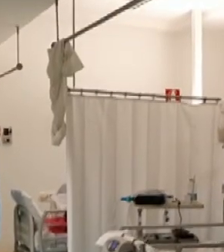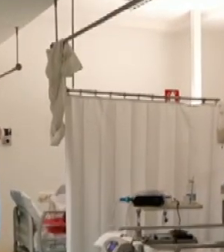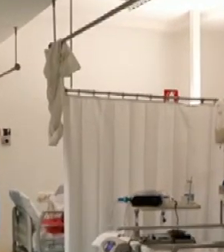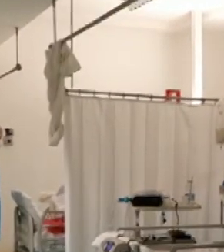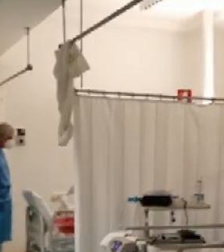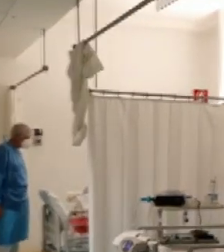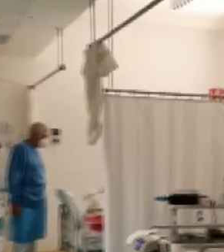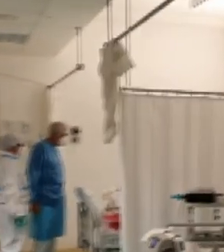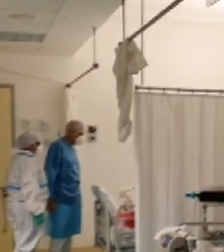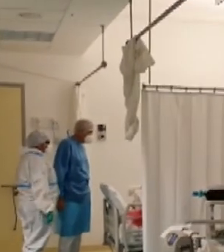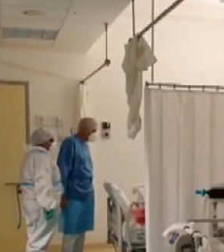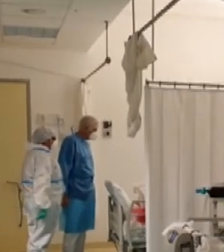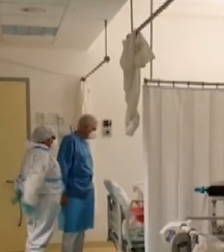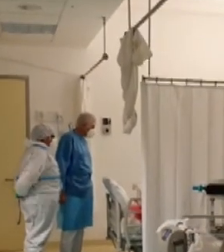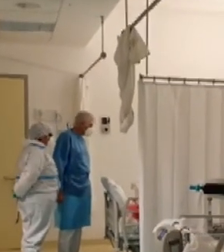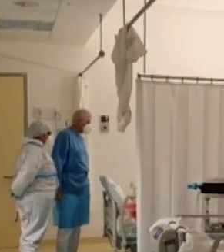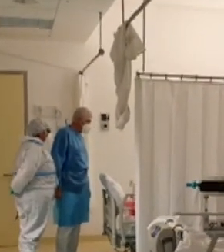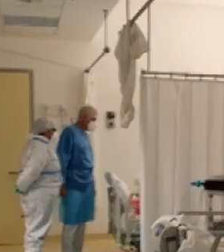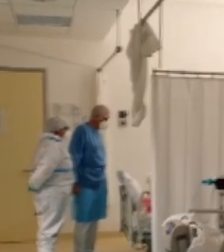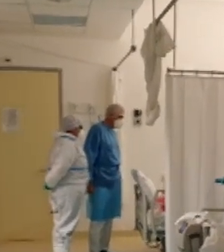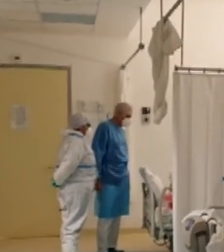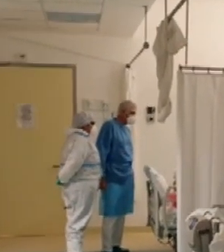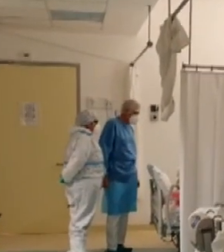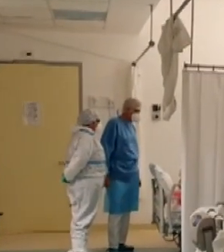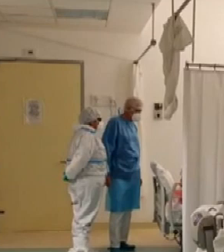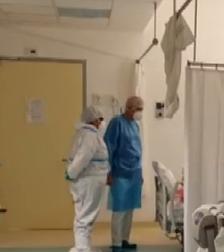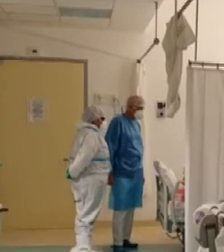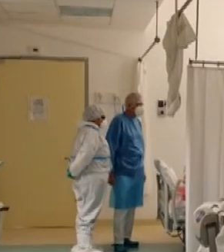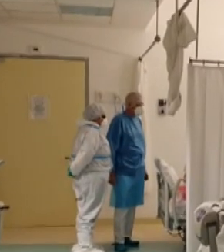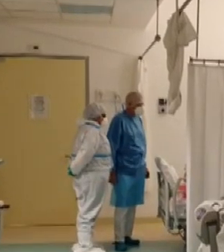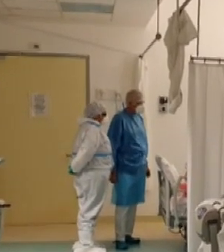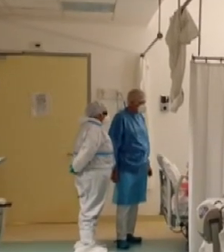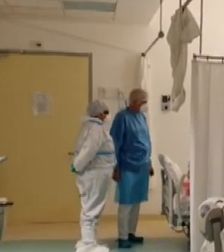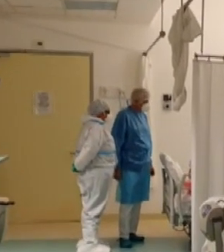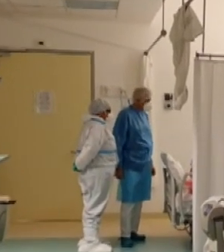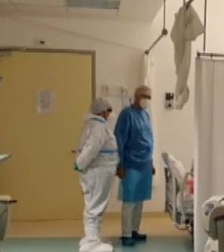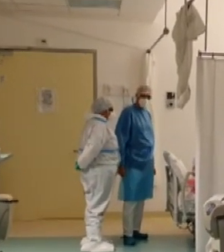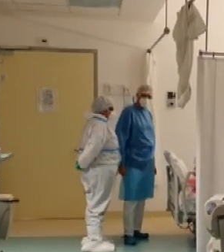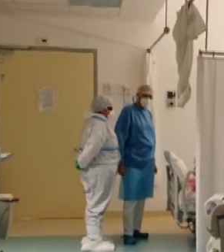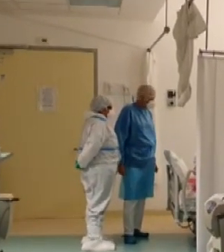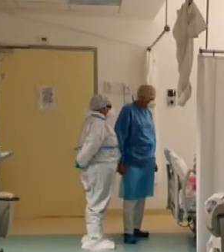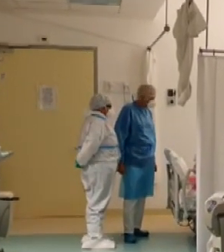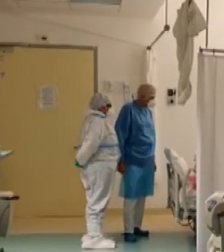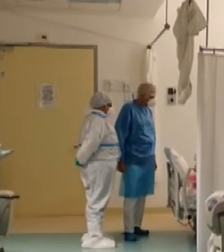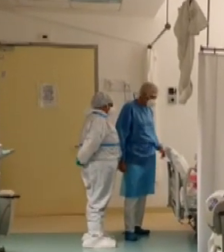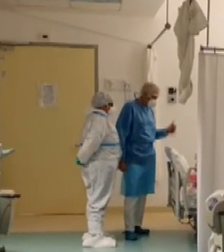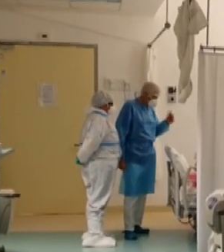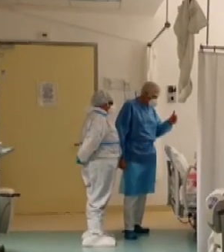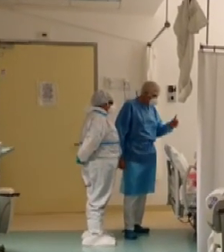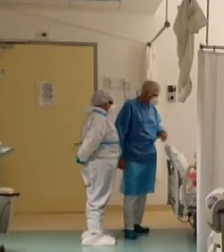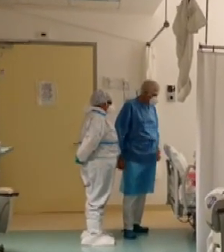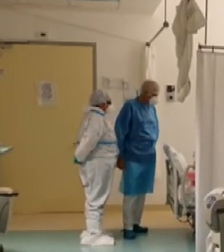Ci sono momenti decisivi e questo per l'epidemia da Covid in Veneto lo è. Dei 52 ricoverati in terapia